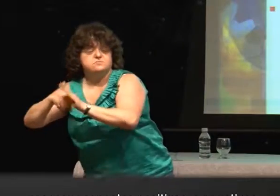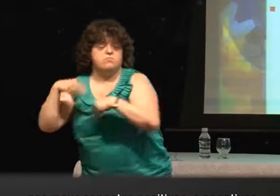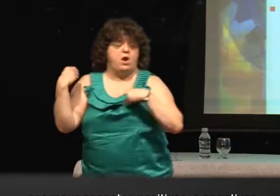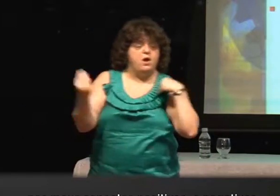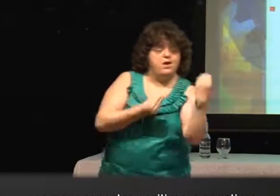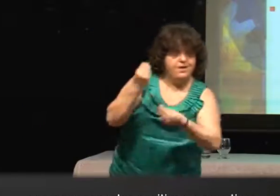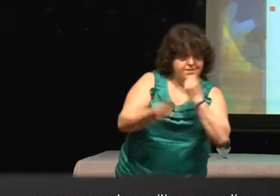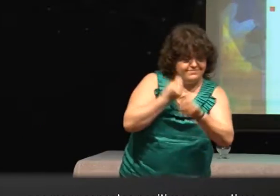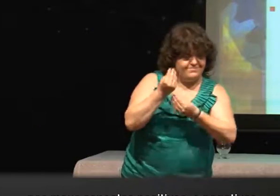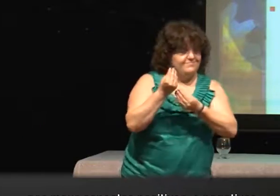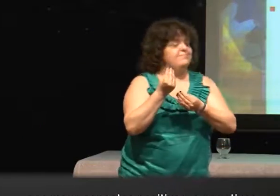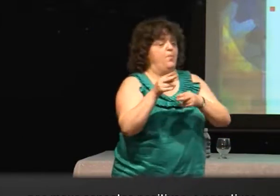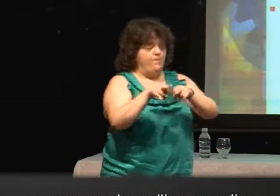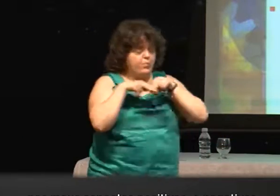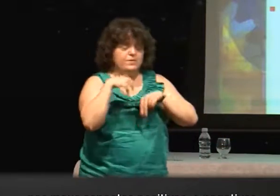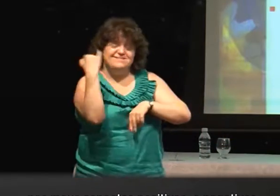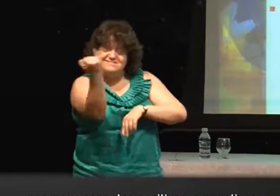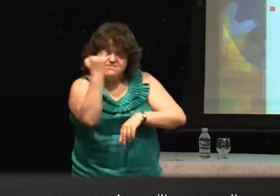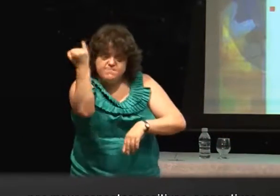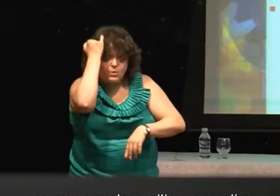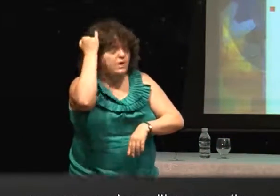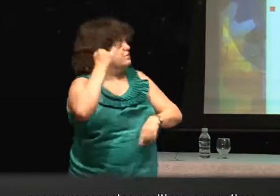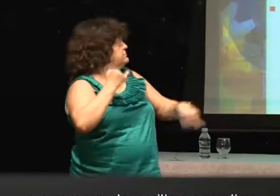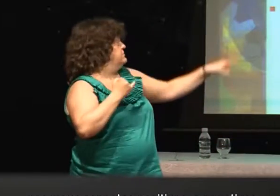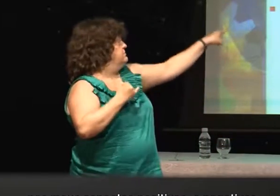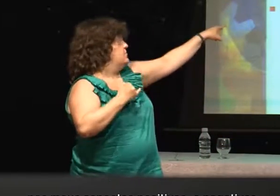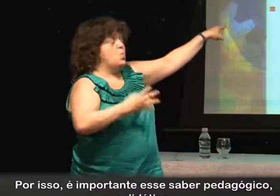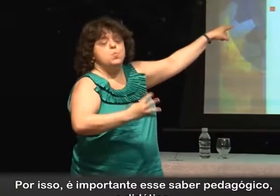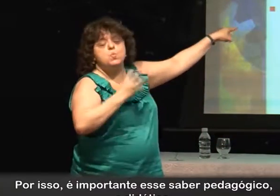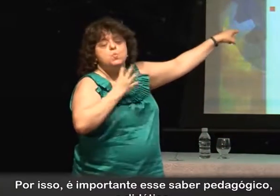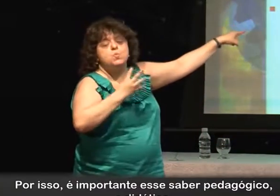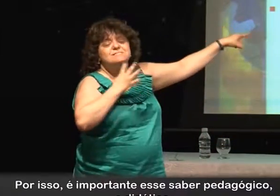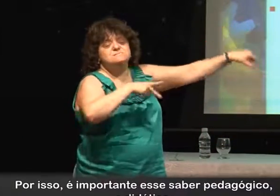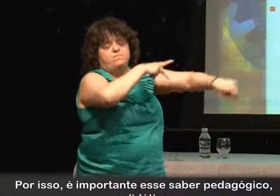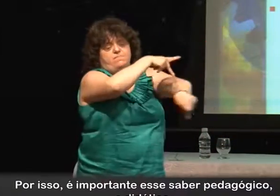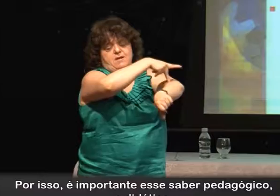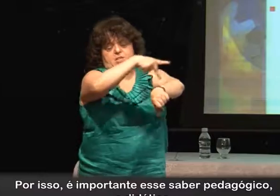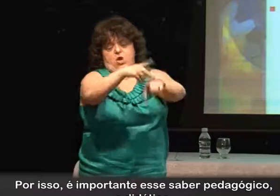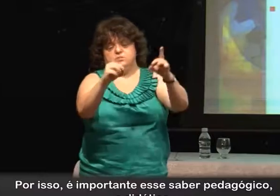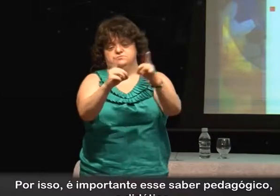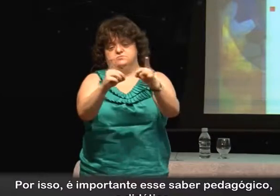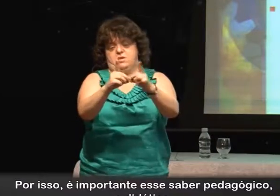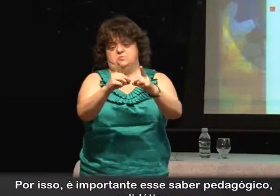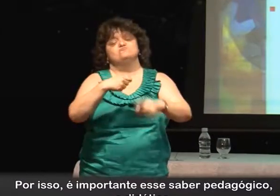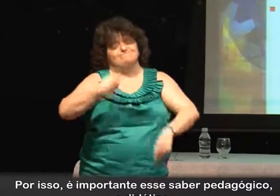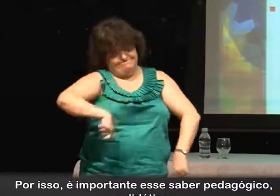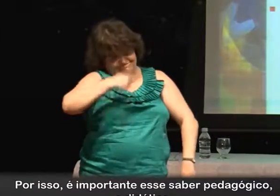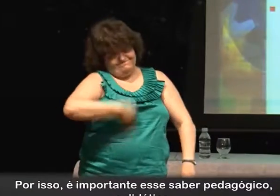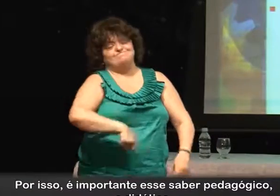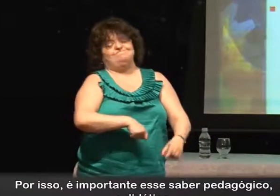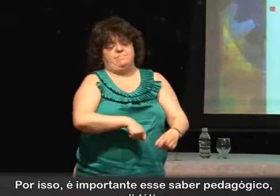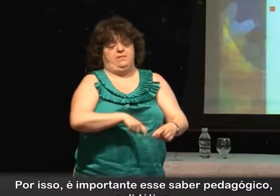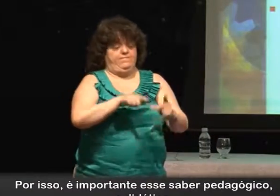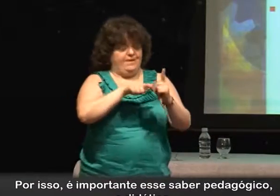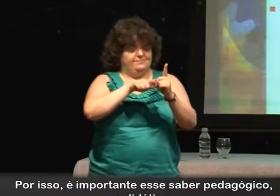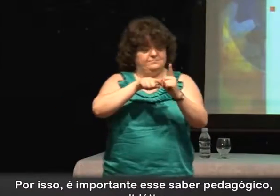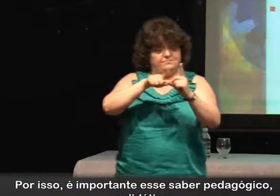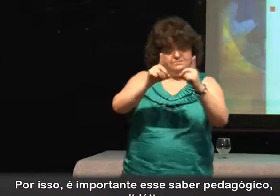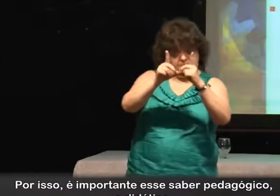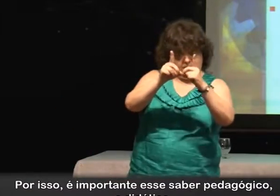Os meus aspectos positivos e negativos. Por isso, é importante esse saber pedagógico e